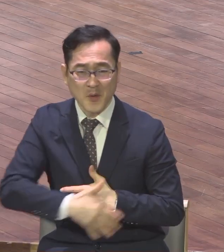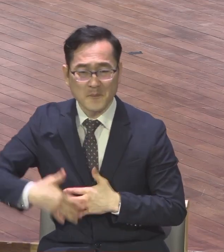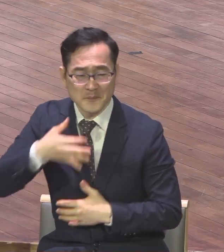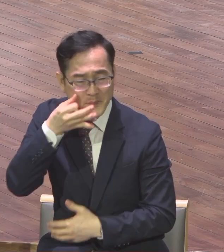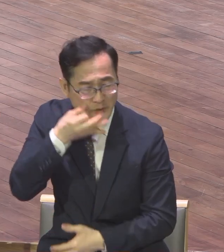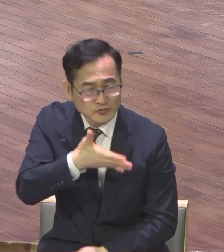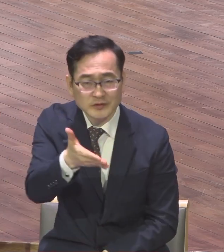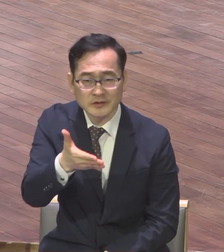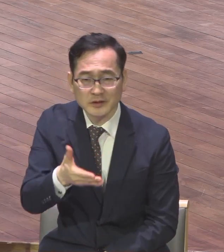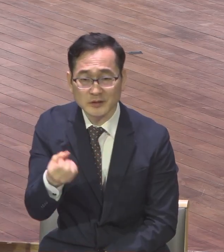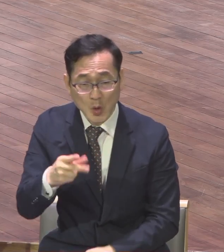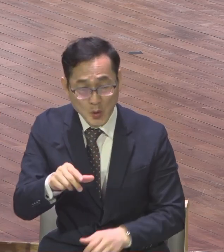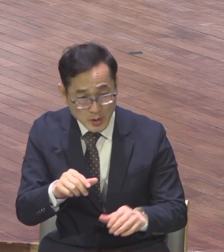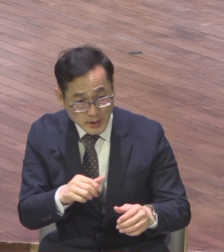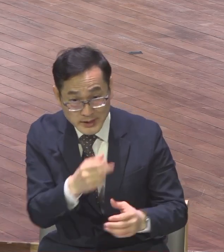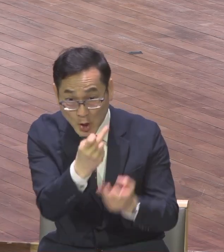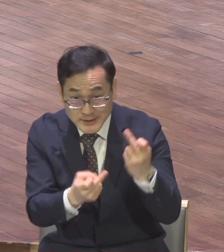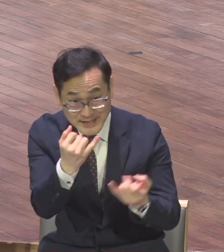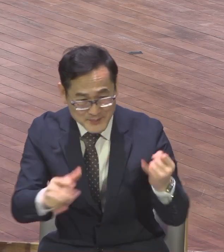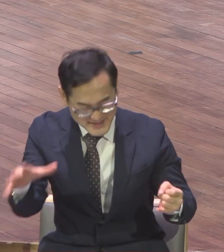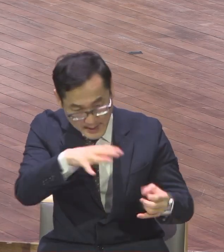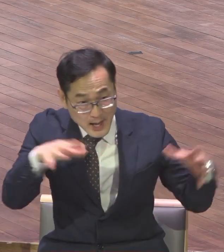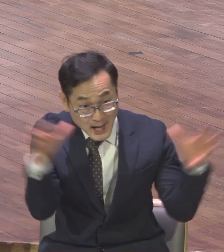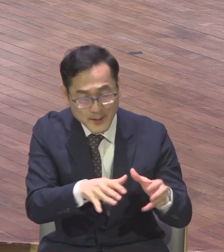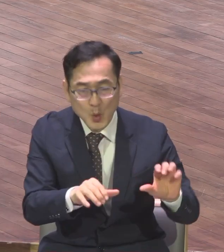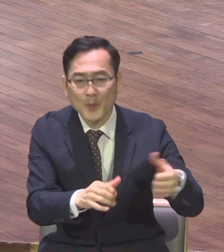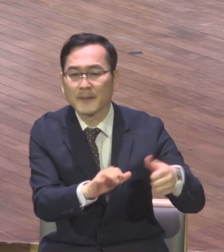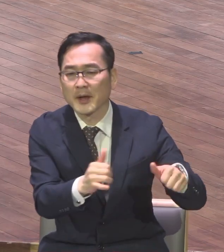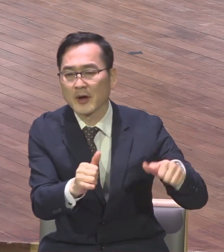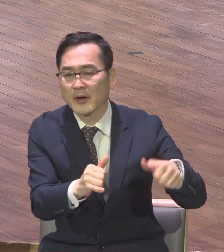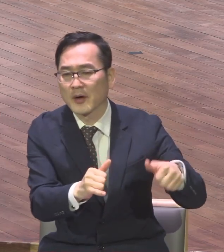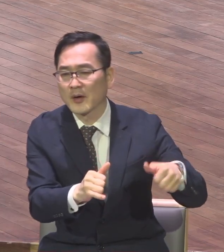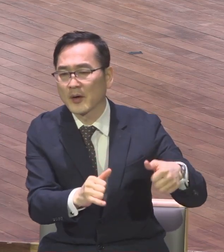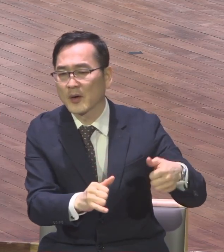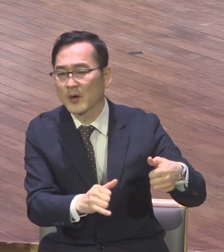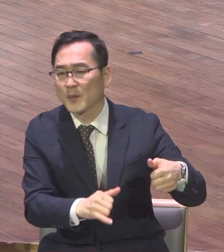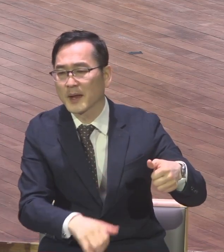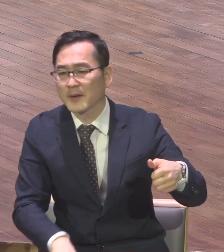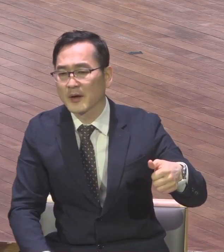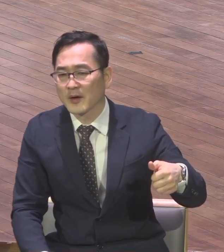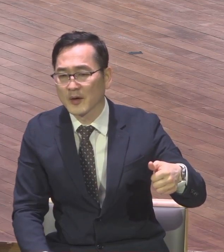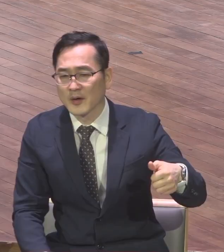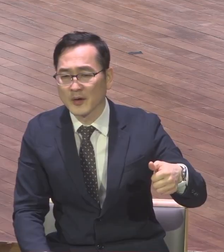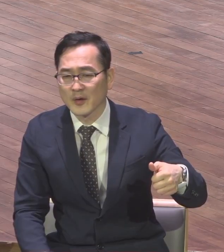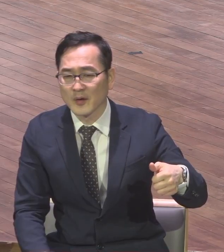보이셨다. 그리고 이 야고보와 모든 사도 중에 맨 나중에